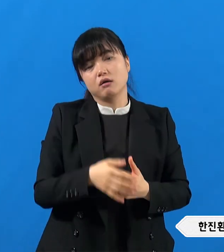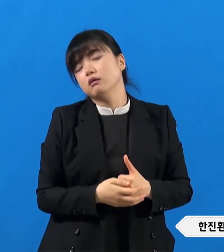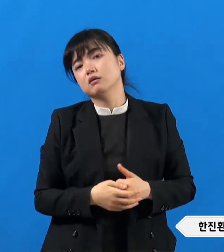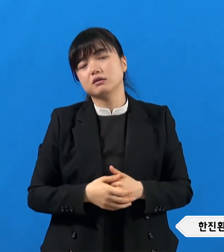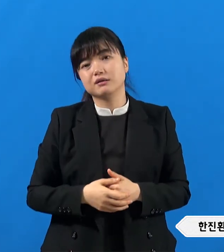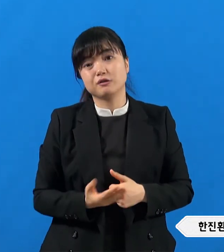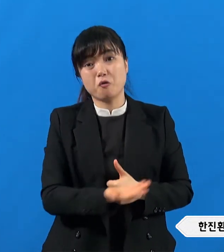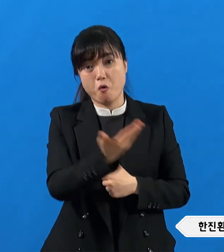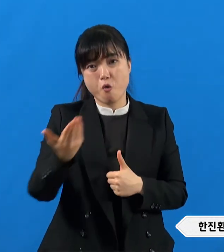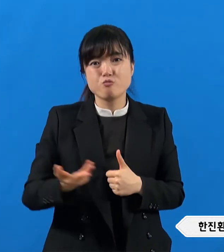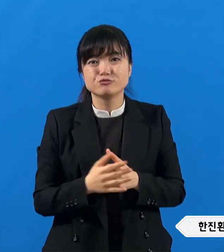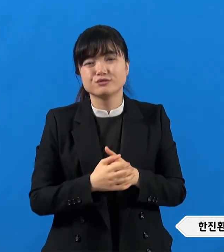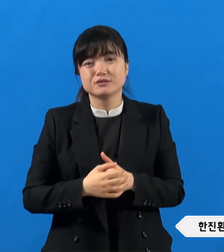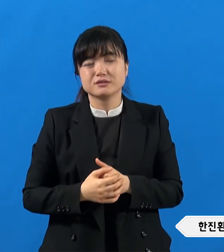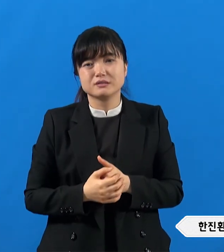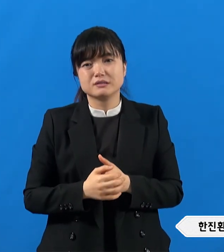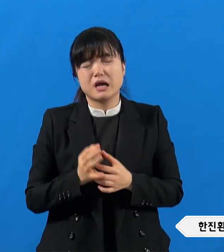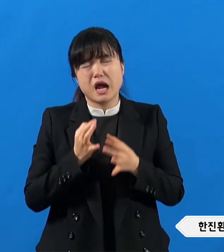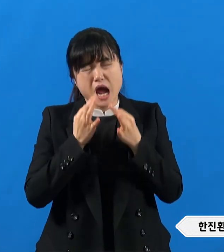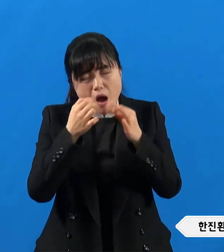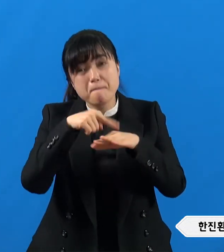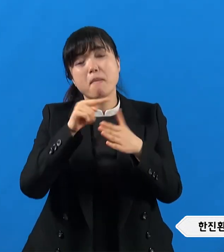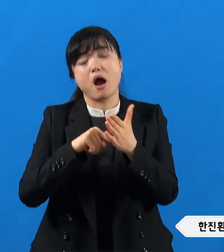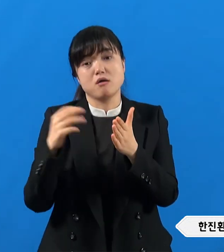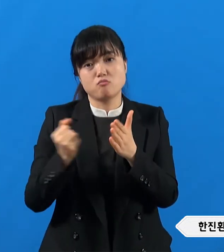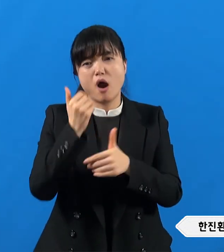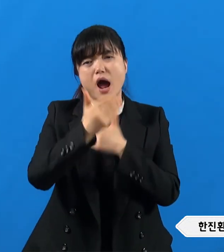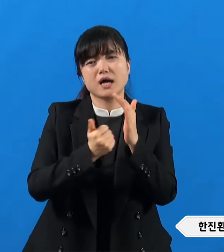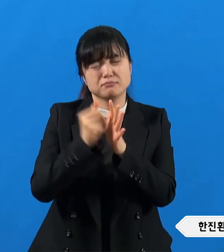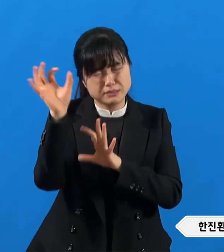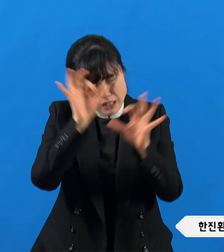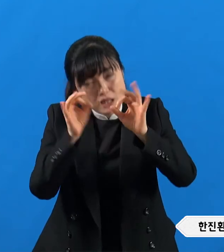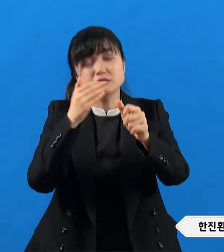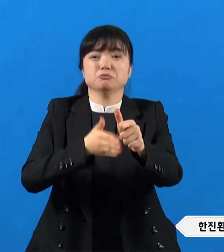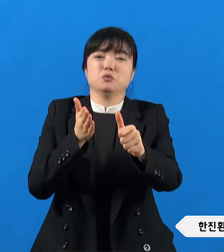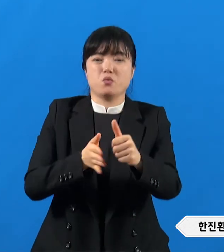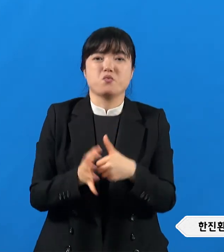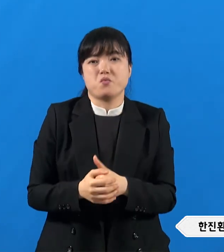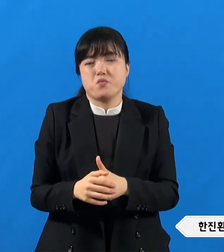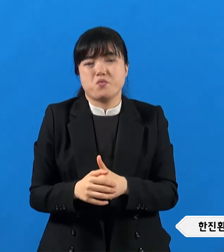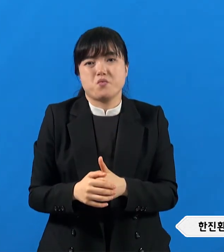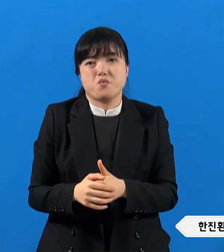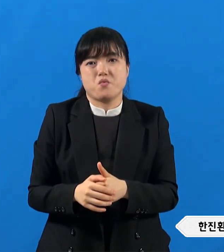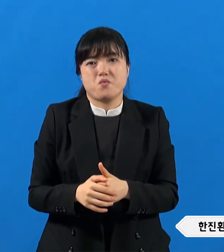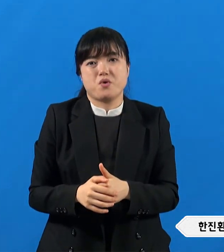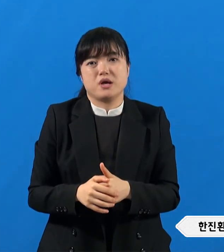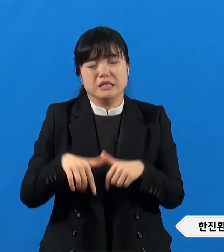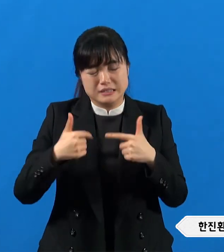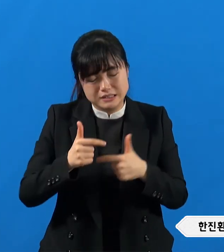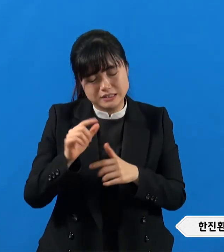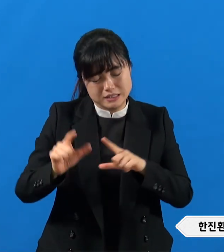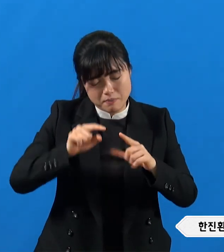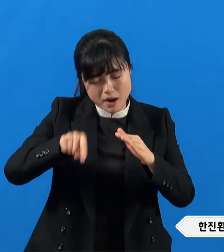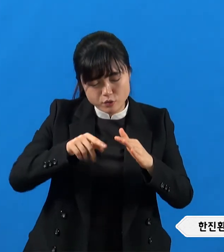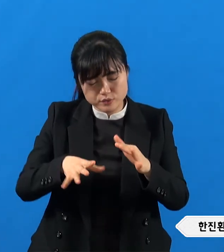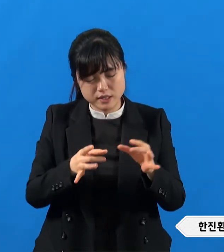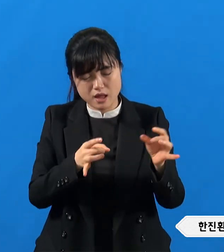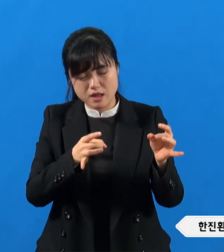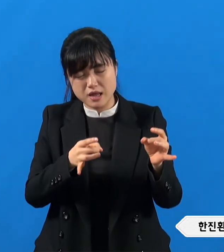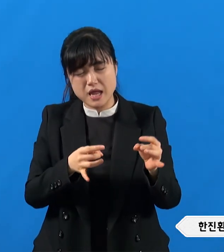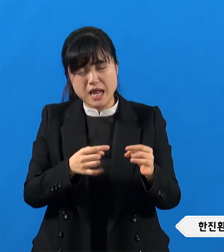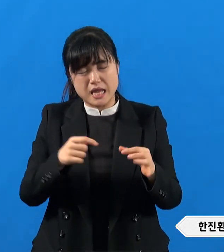여러분, 간절한 마음으로 하나님을 찾으십시오. 늘 삶 속에서 화살기도